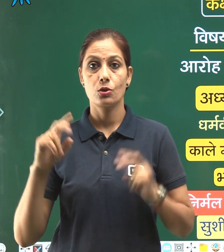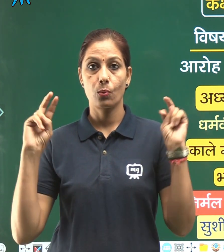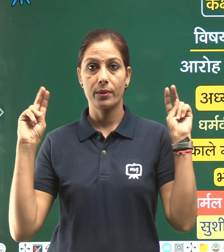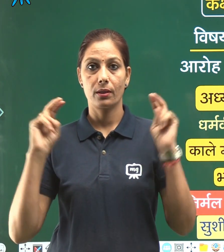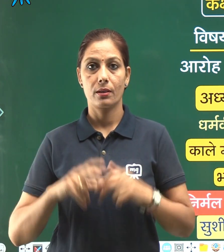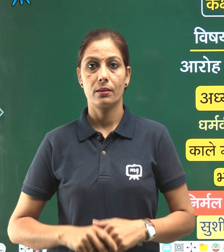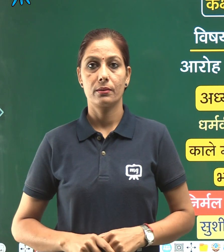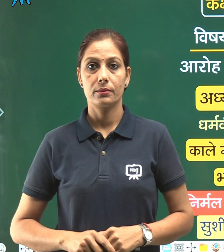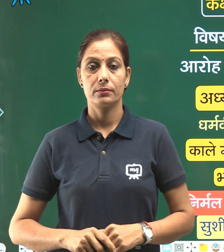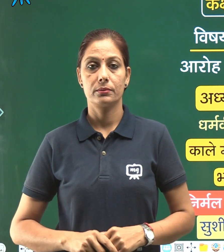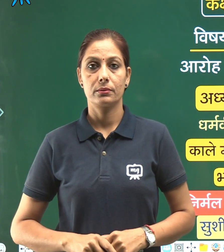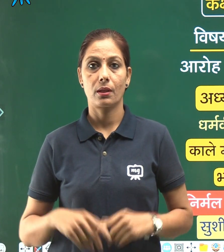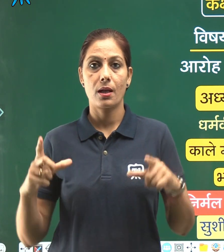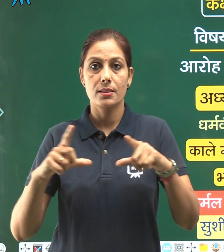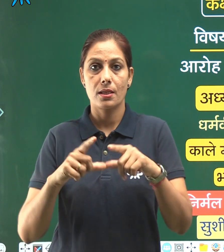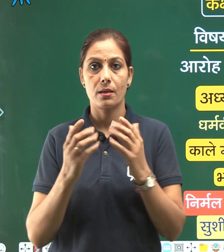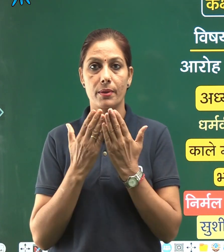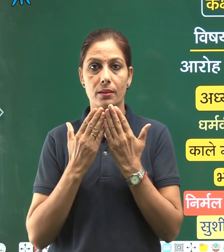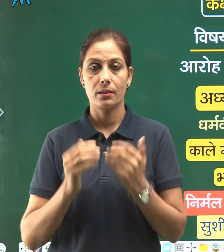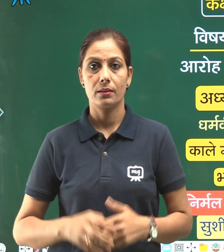का सार पढ़ा था,